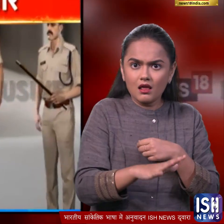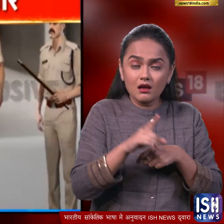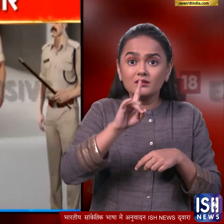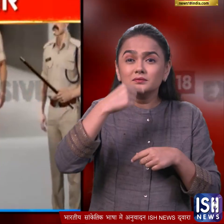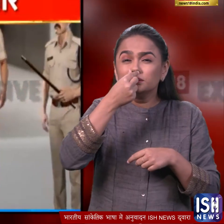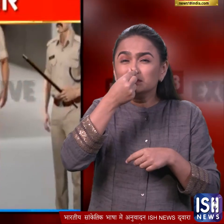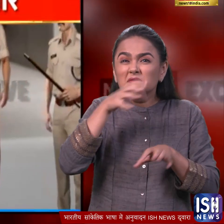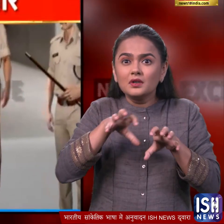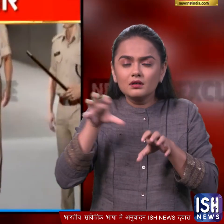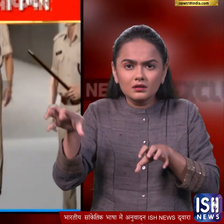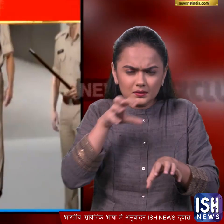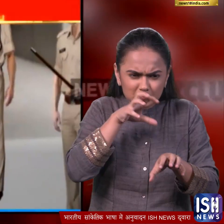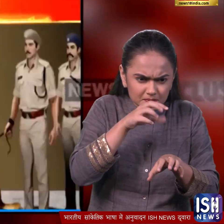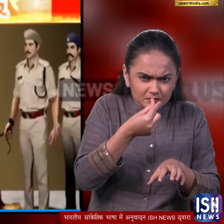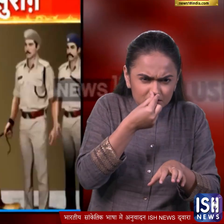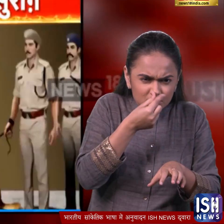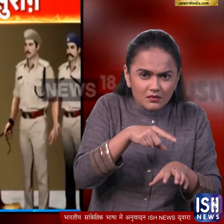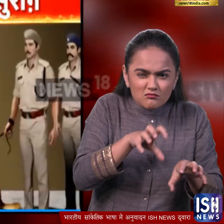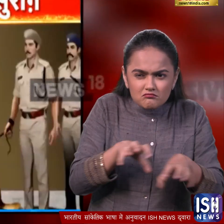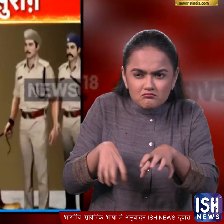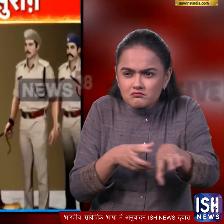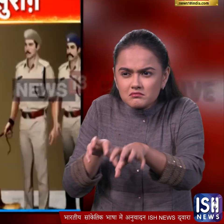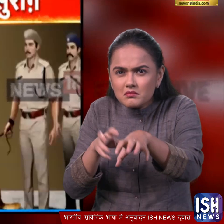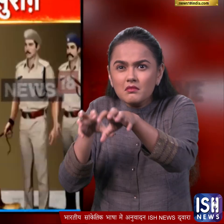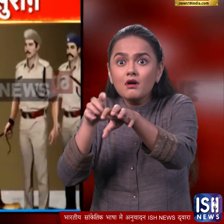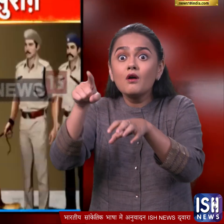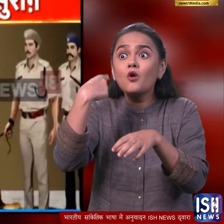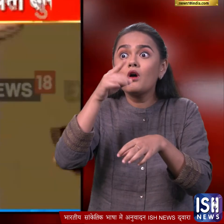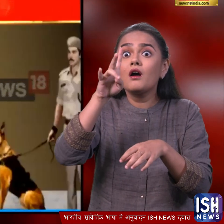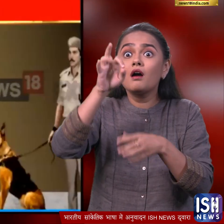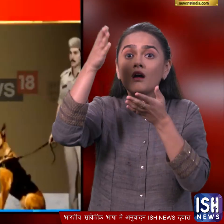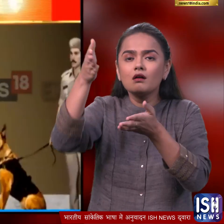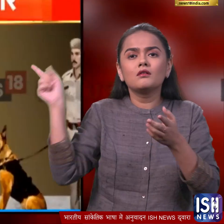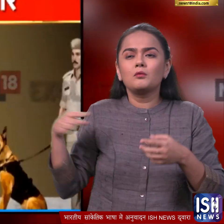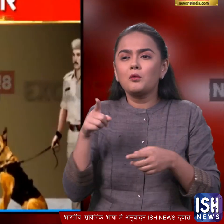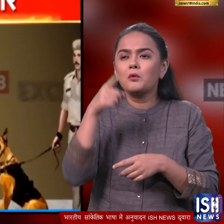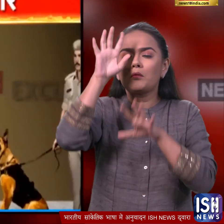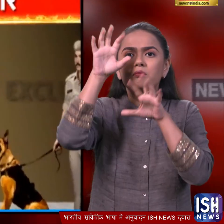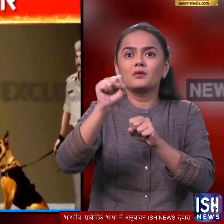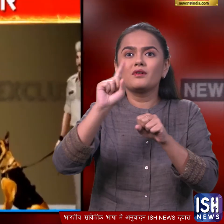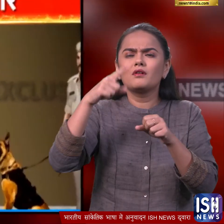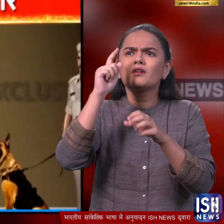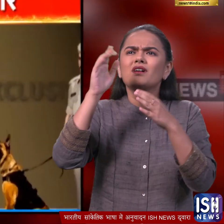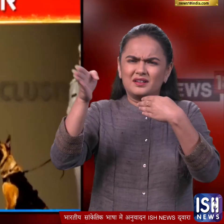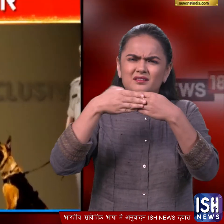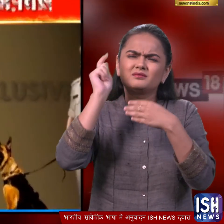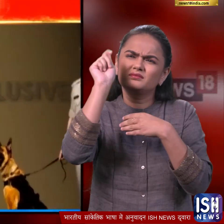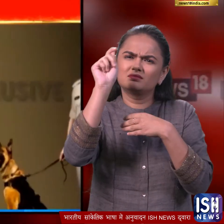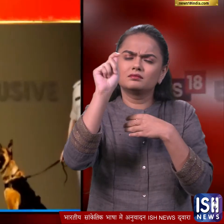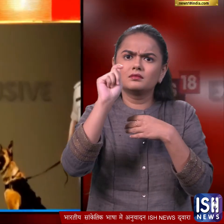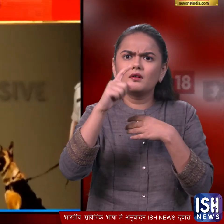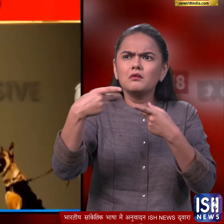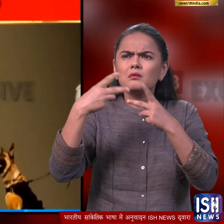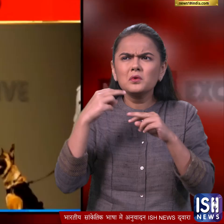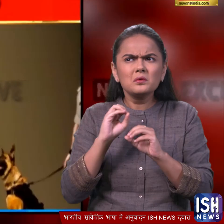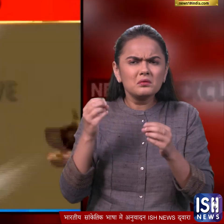जिसे स्निफर डॉग यानी खोजी कुत्ते ने सूंघा और फिर पुलिस को आरोपियों के ठिकाने तक ले गया। वहां पहुंचकर पुलिस ने जब घर का दरवाजा खटखटाया